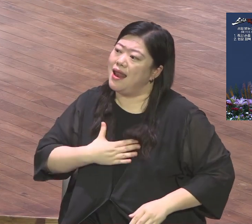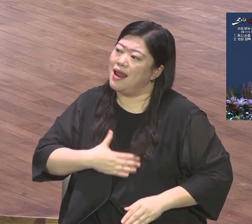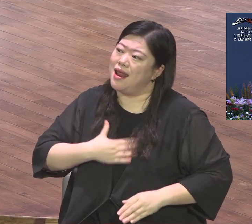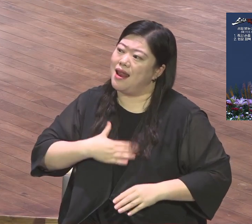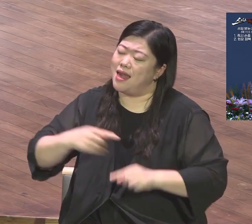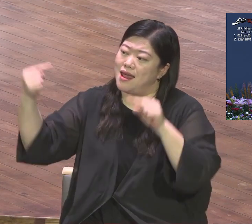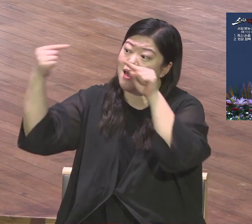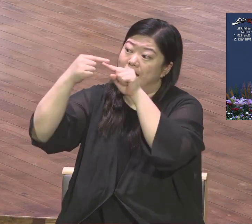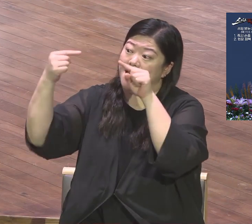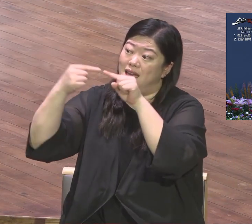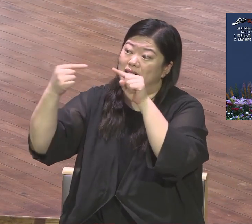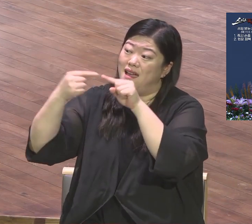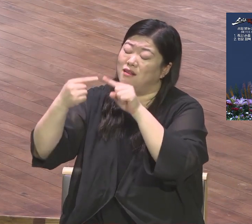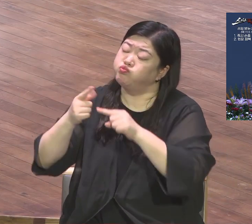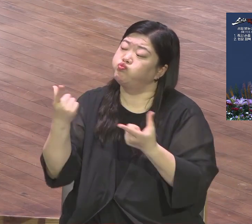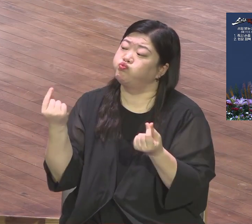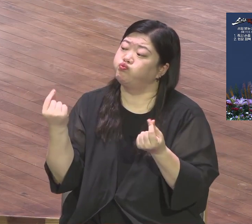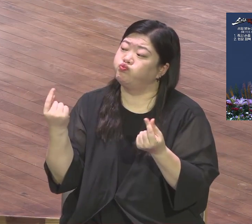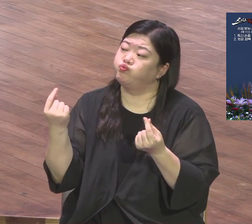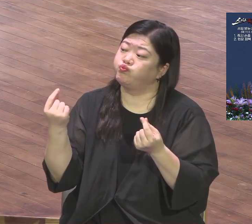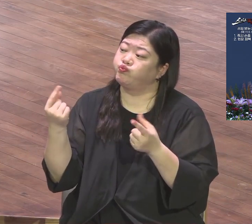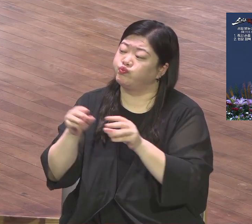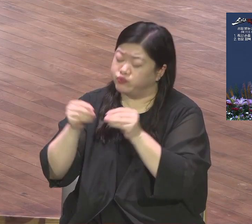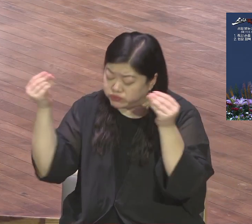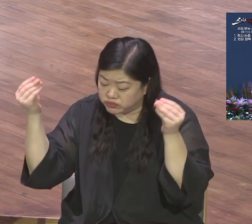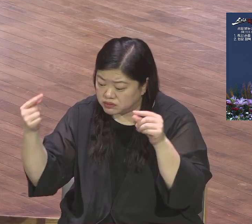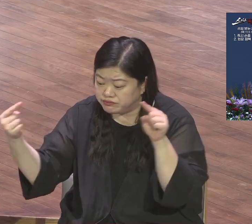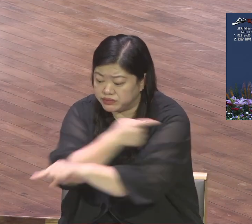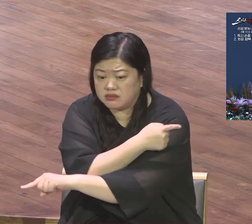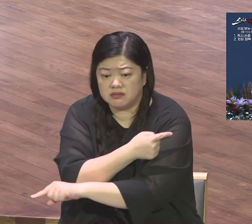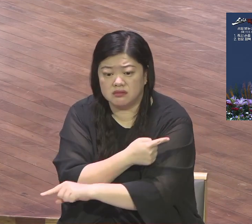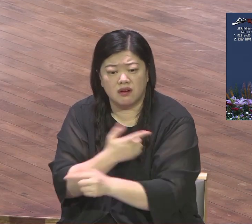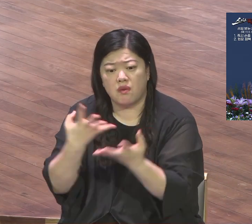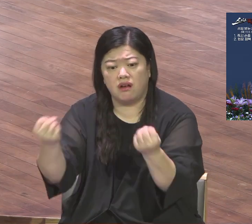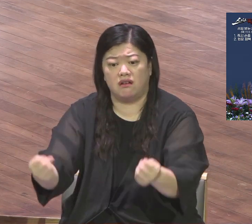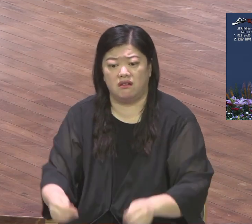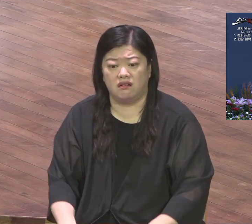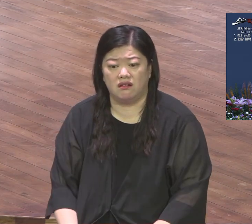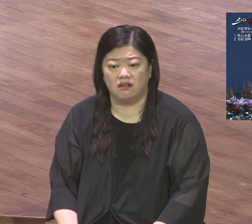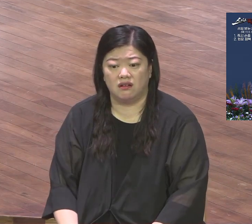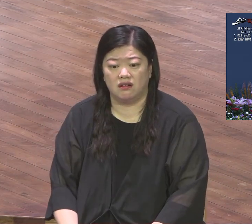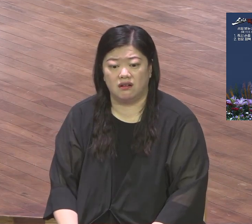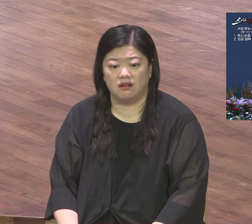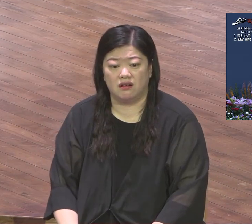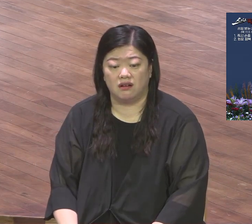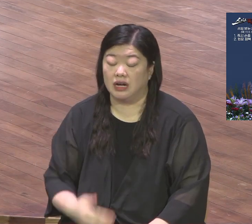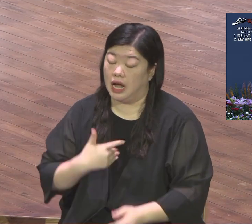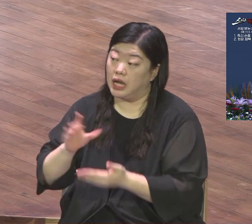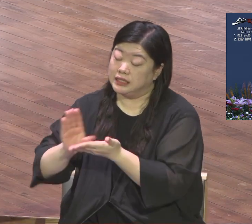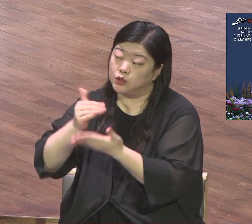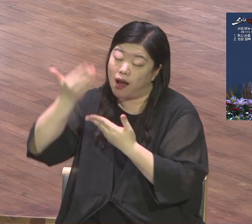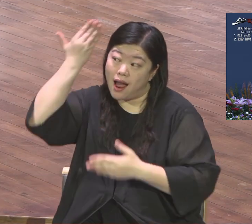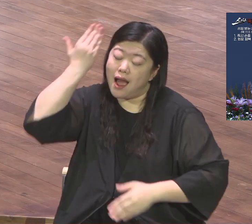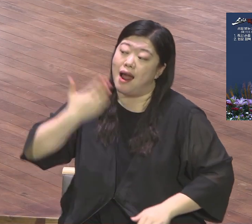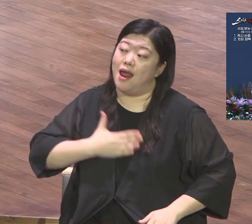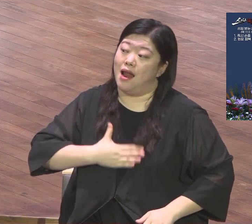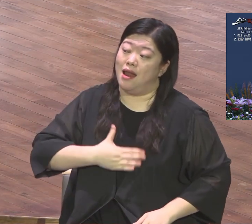종교인들 많아요. 교회 안에 많습니다. 내가 생각이 내 판단이 맞다. 끝이에요.